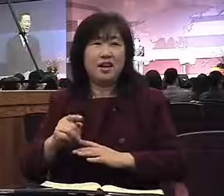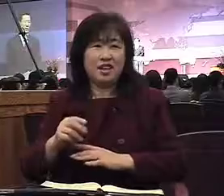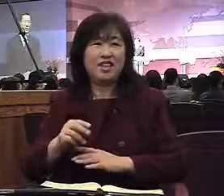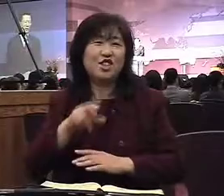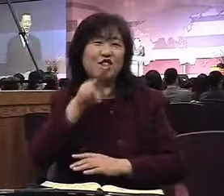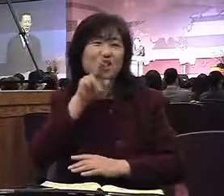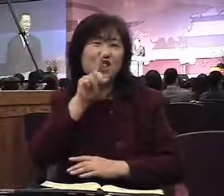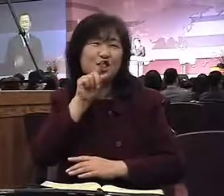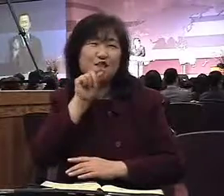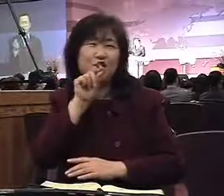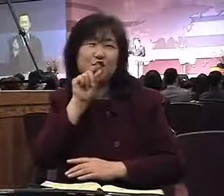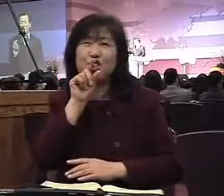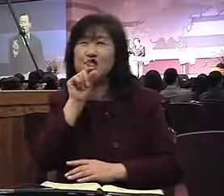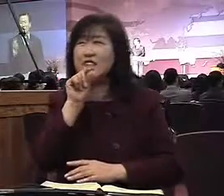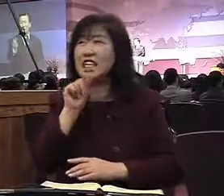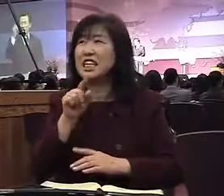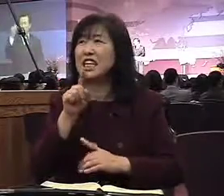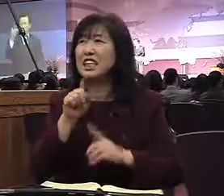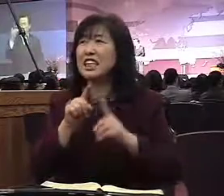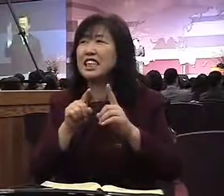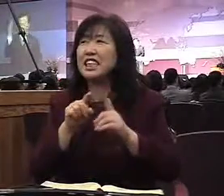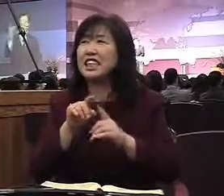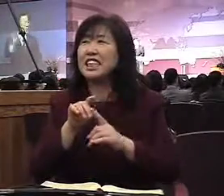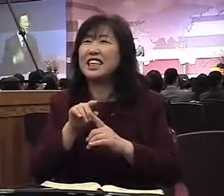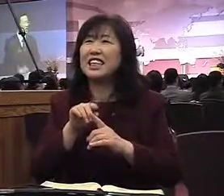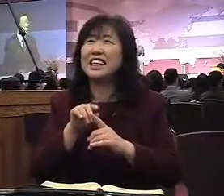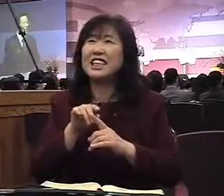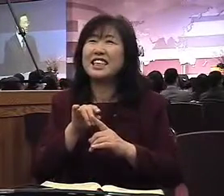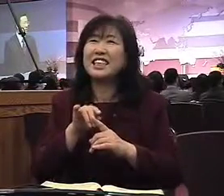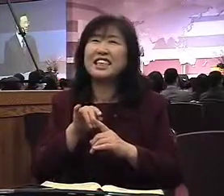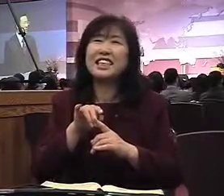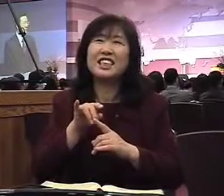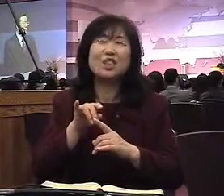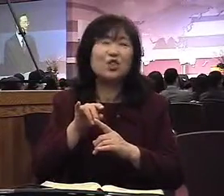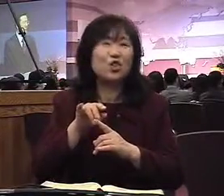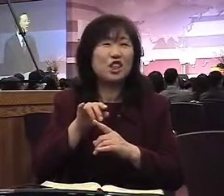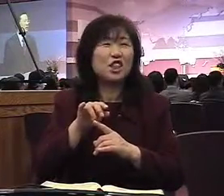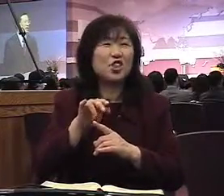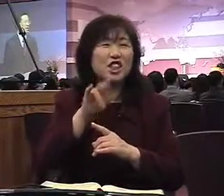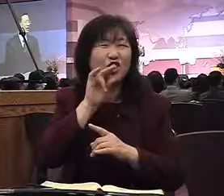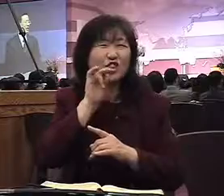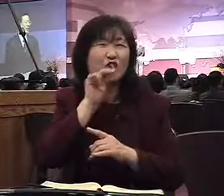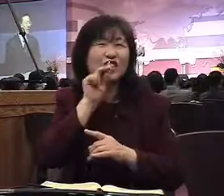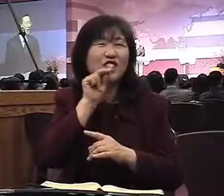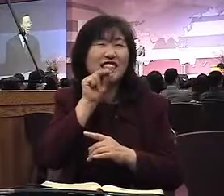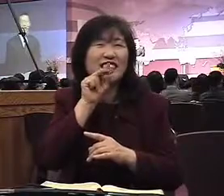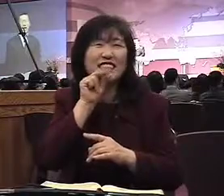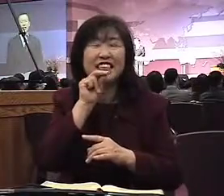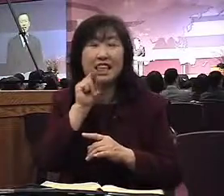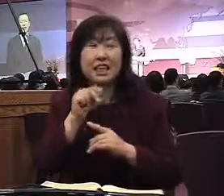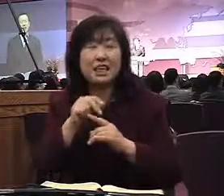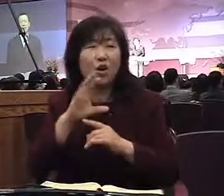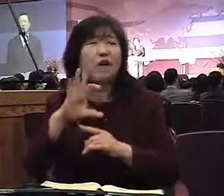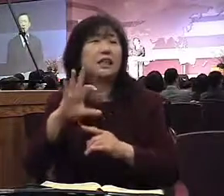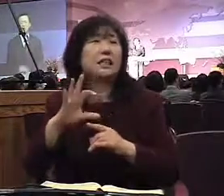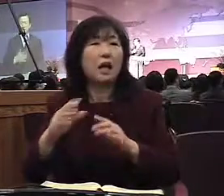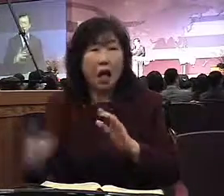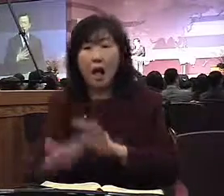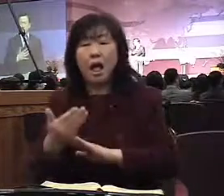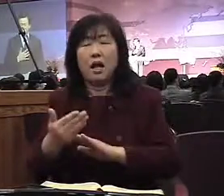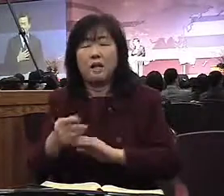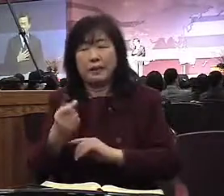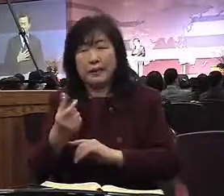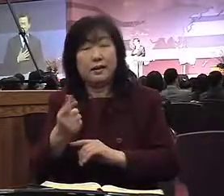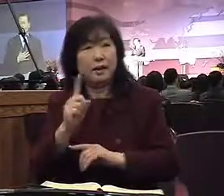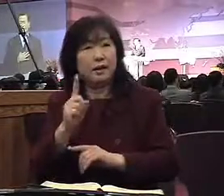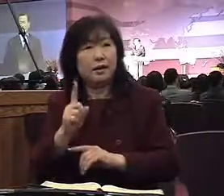거예요. 그런 쥐 한 마리가 사람을 쫓아낸다니까요. 그러니 그게 작은 것 하나지만 얼마나